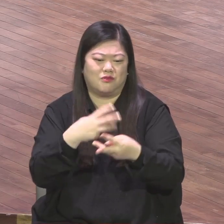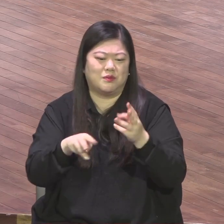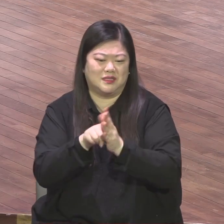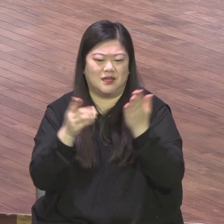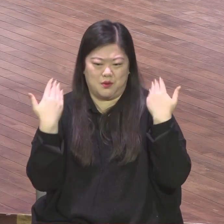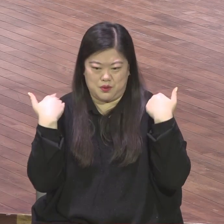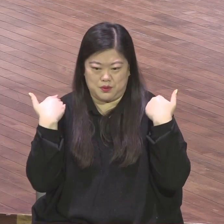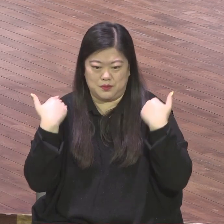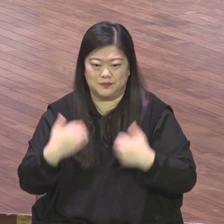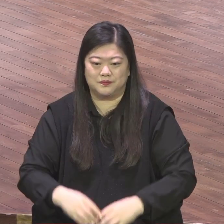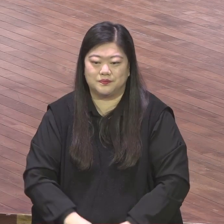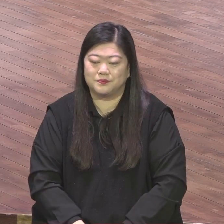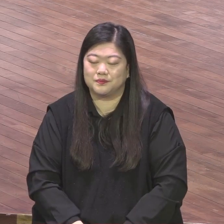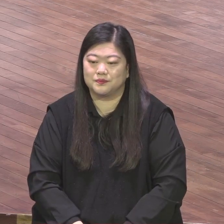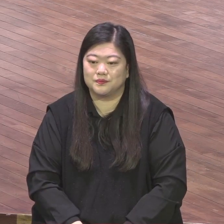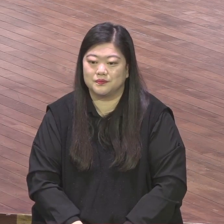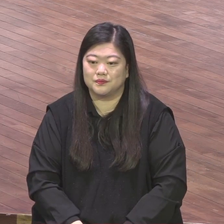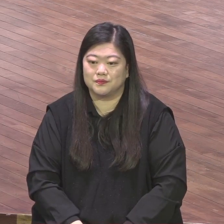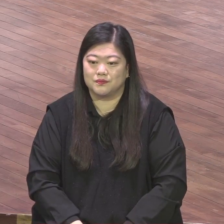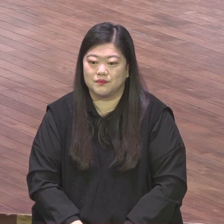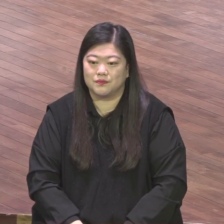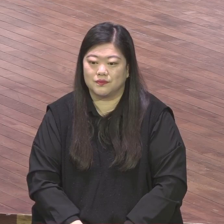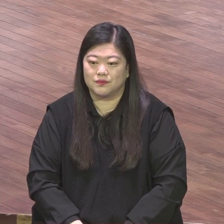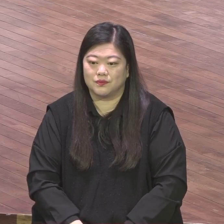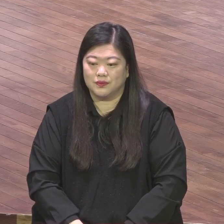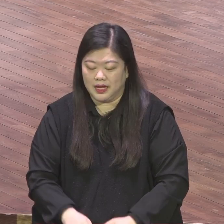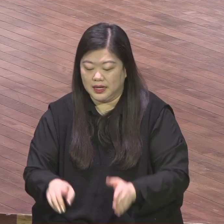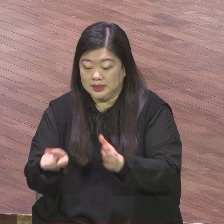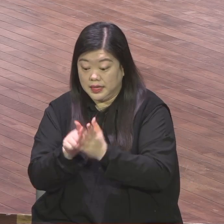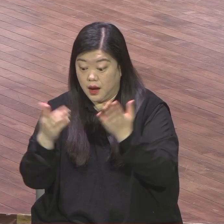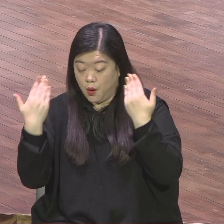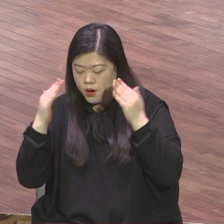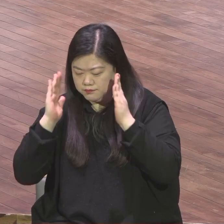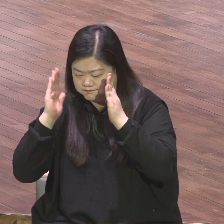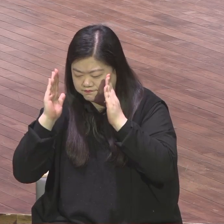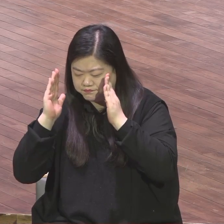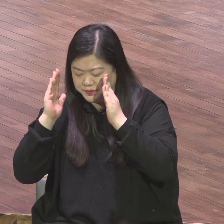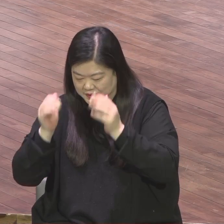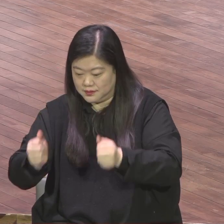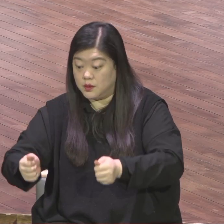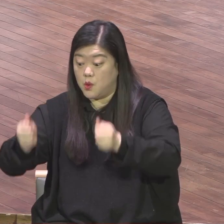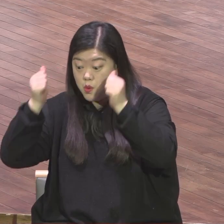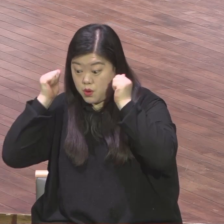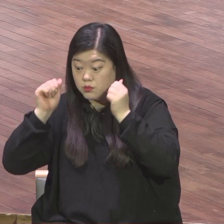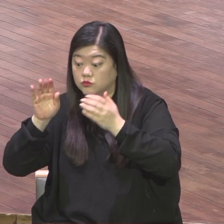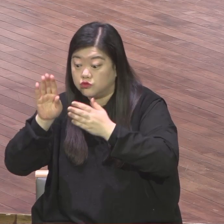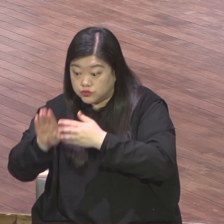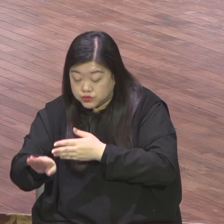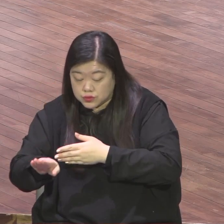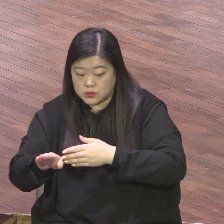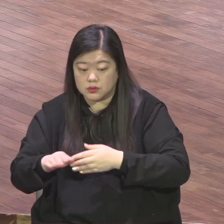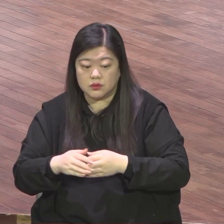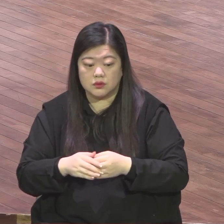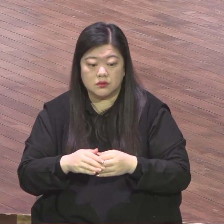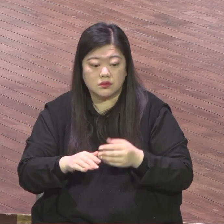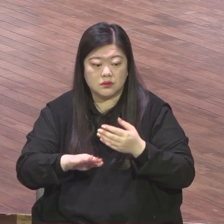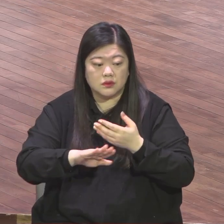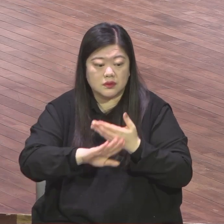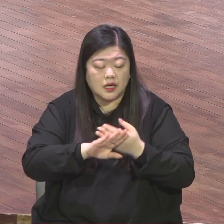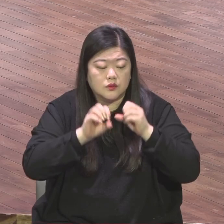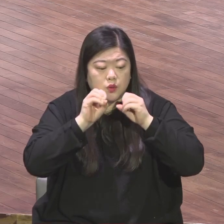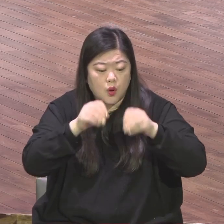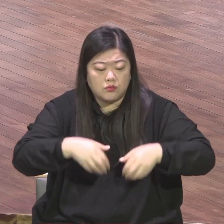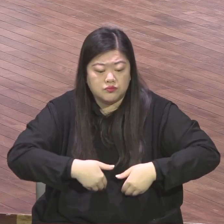알류에 이제 하나님께서 각 나라 살릴 준비된 자들을 보내서 가지고 재앙지대를 이제